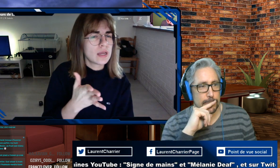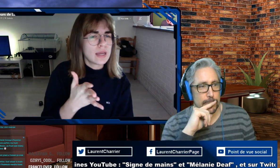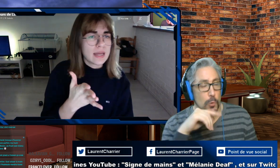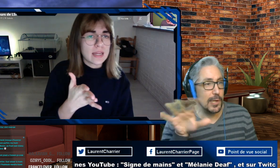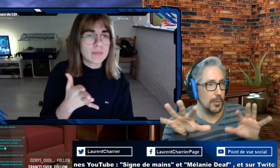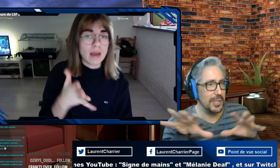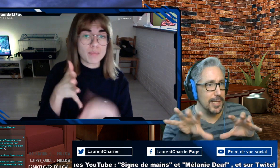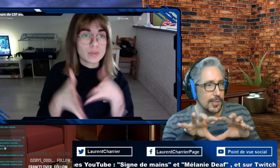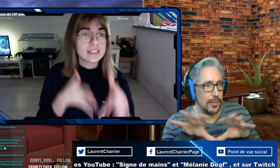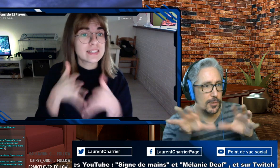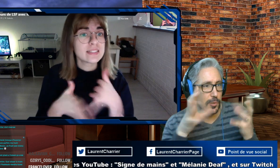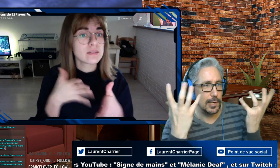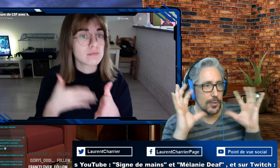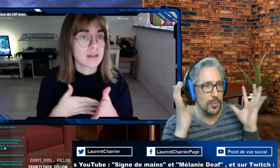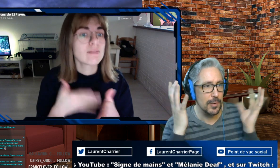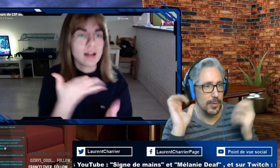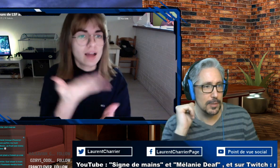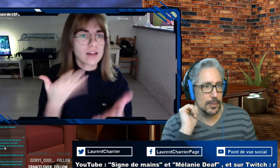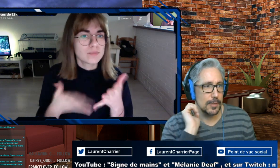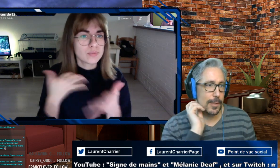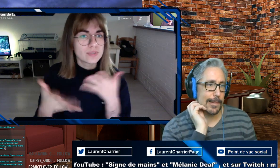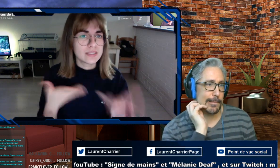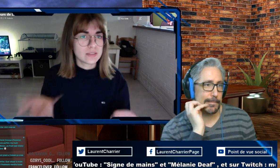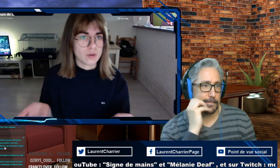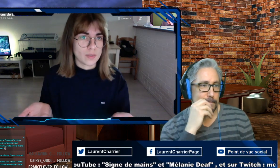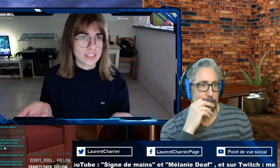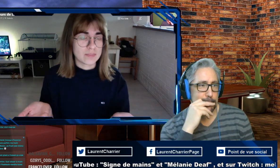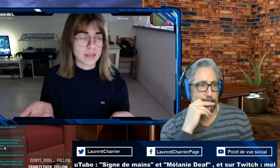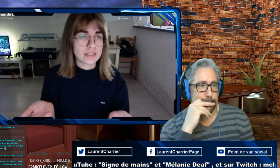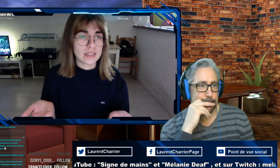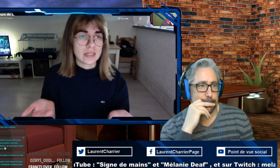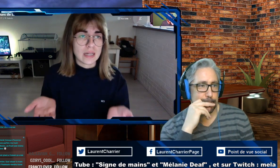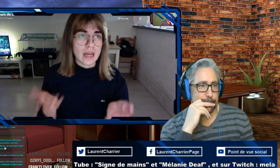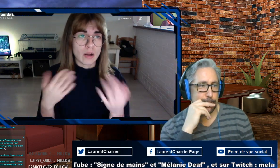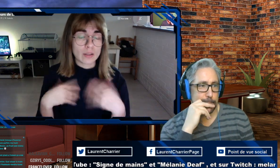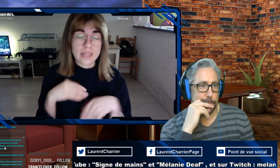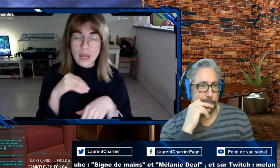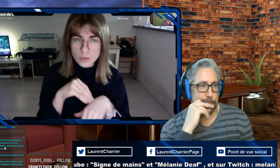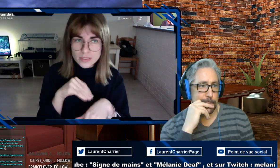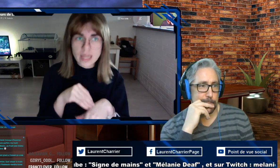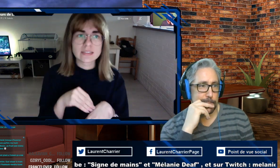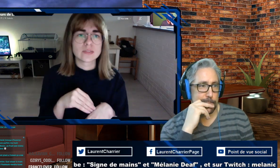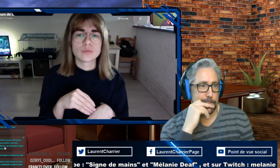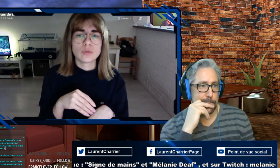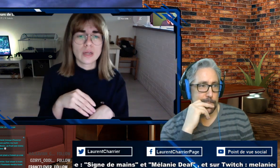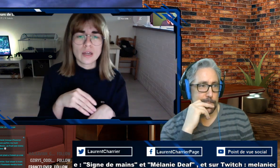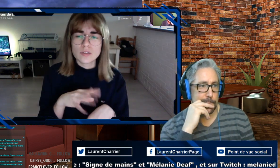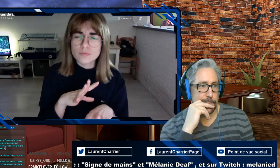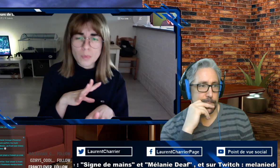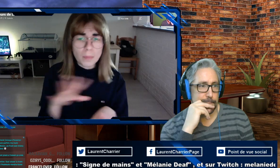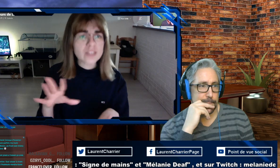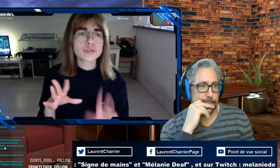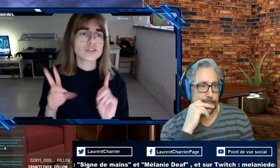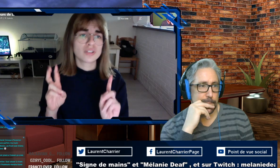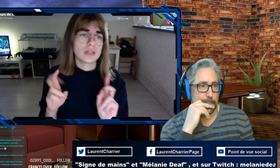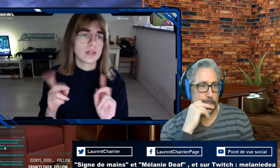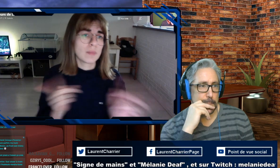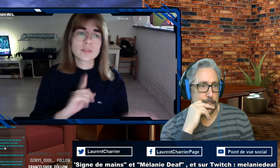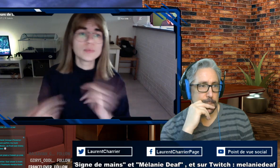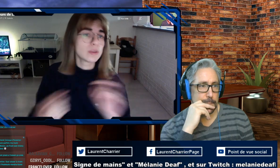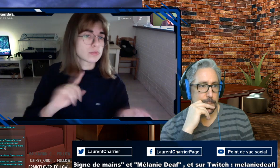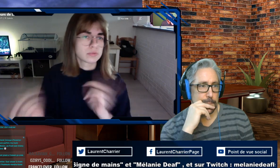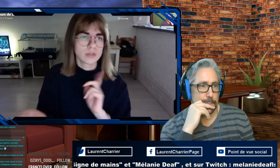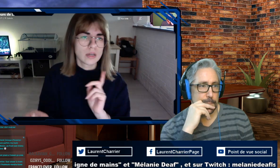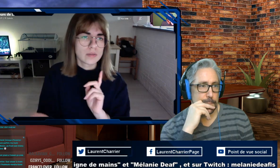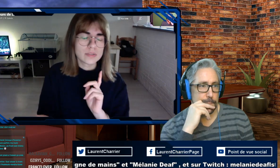sais. Ouais, Et les bah, ambidextres, ils sont les deux ouais, mains, bah, ouais. je dis comment ça se passe. Alors, t'as un conseil, c'est que faut pas changer la